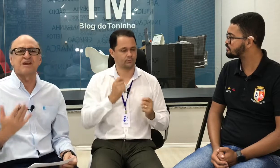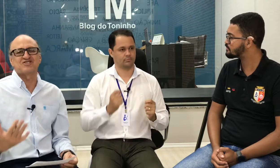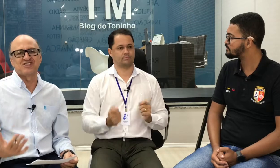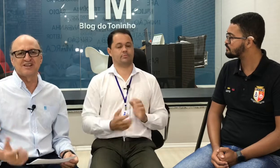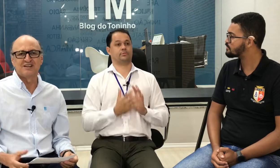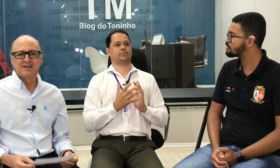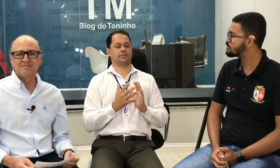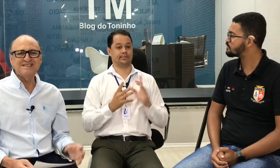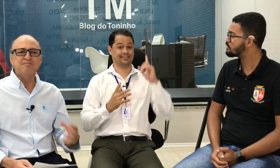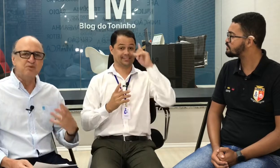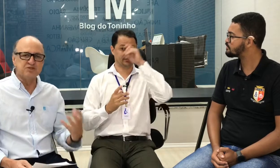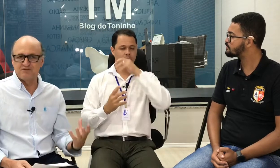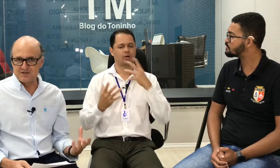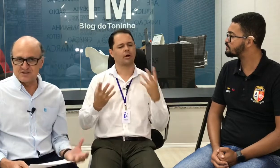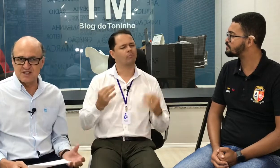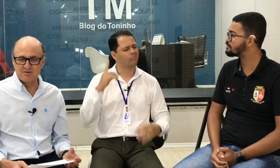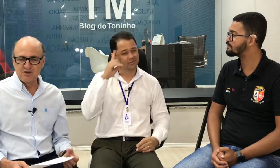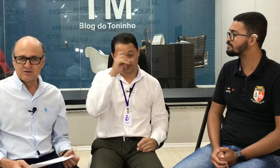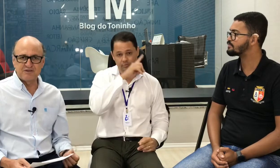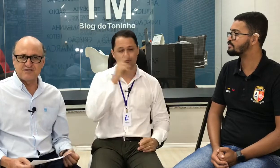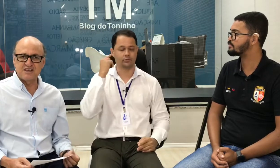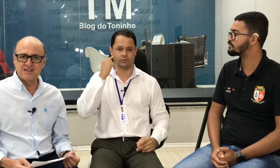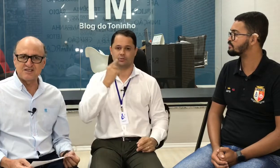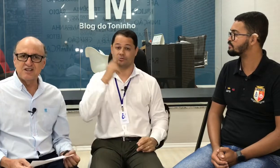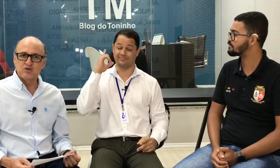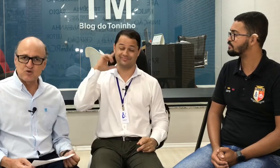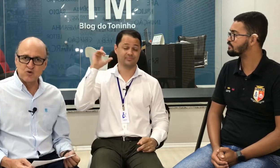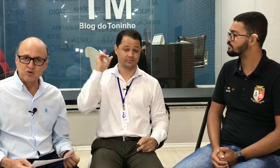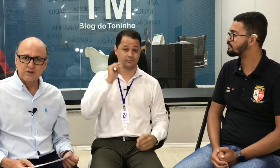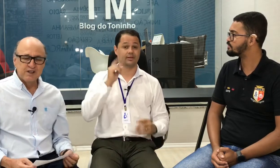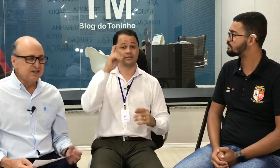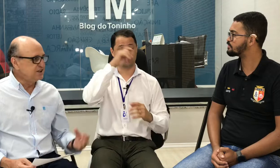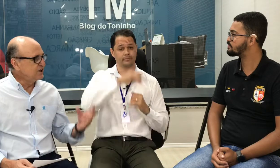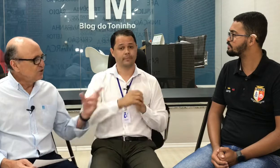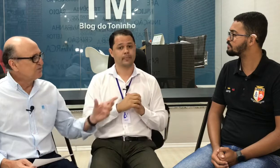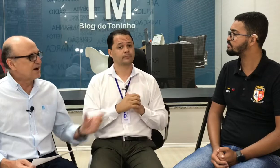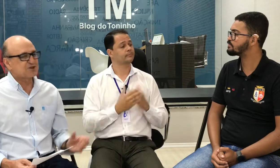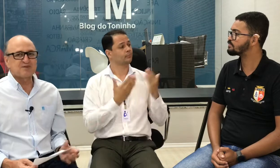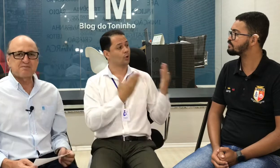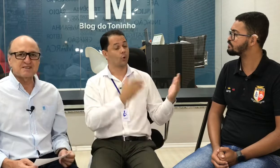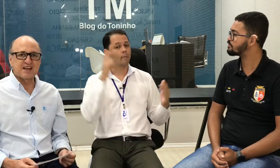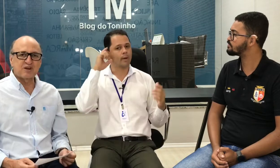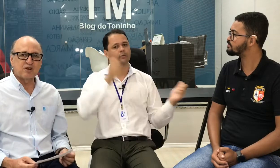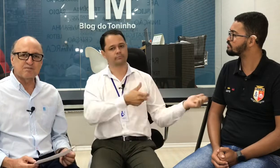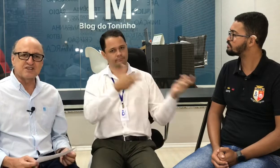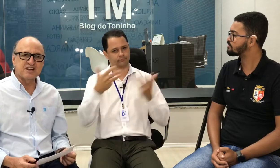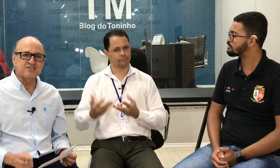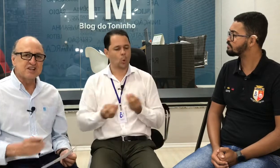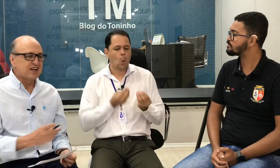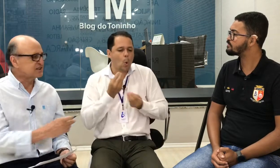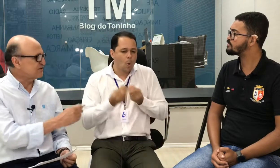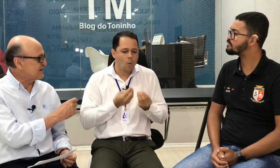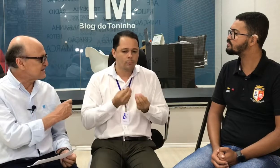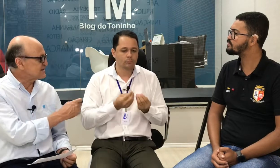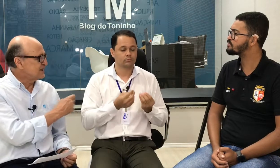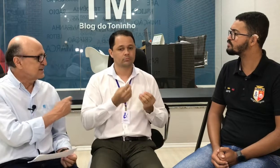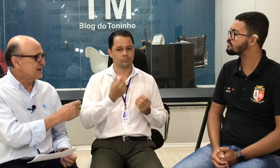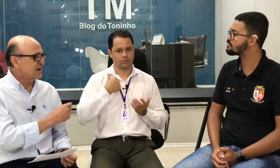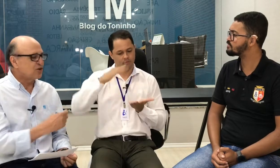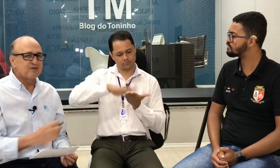imagina, mas é muito difícil ser um deficiente surdo. E o Marcos vai passar agora para a gente, através da conversa que ele